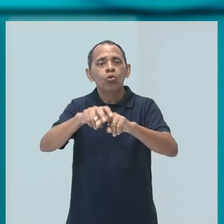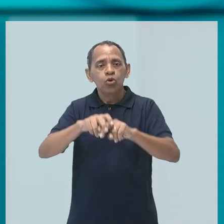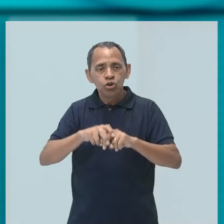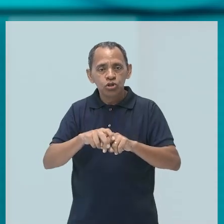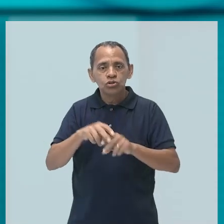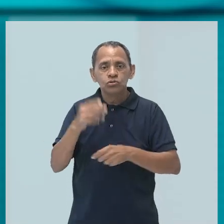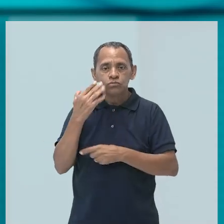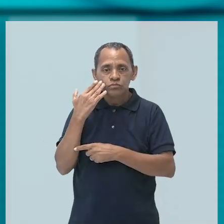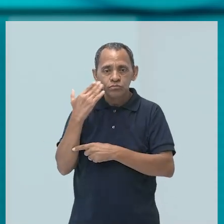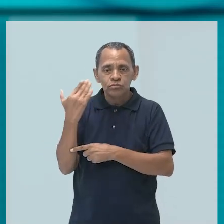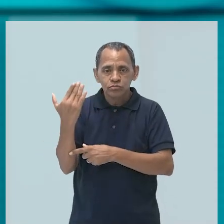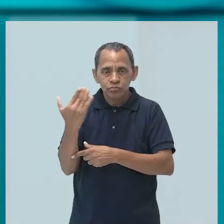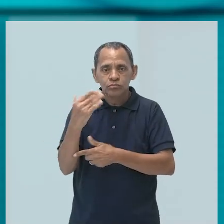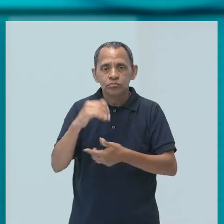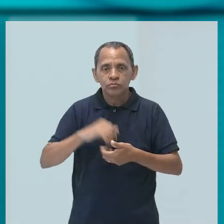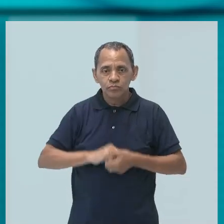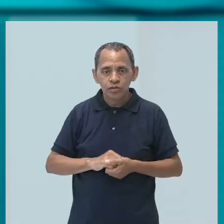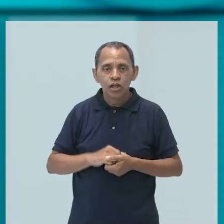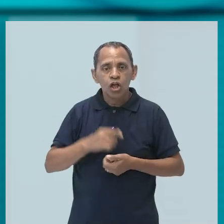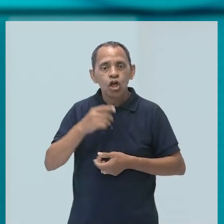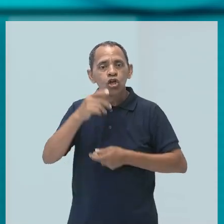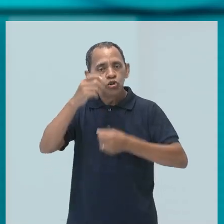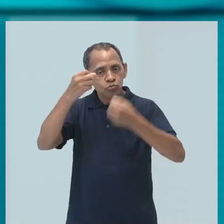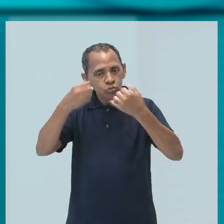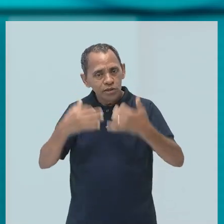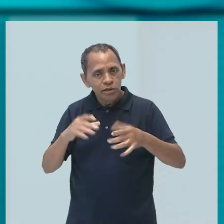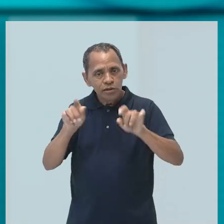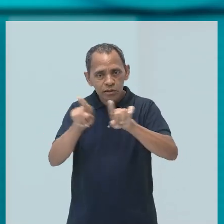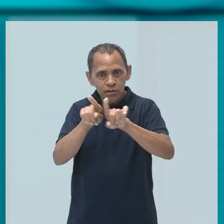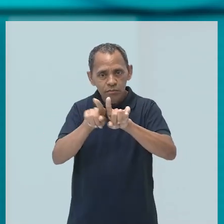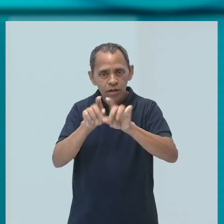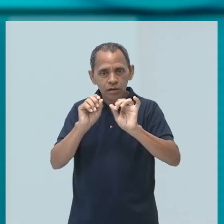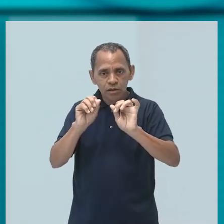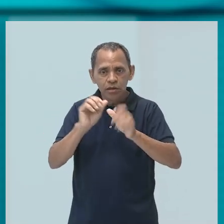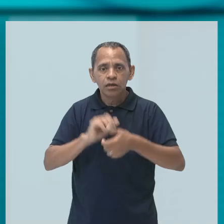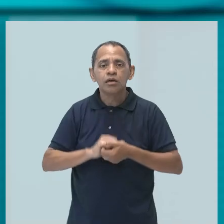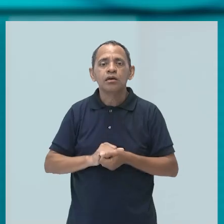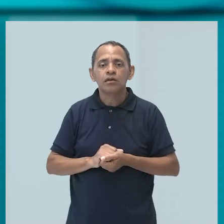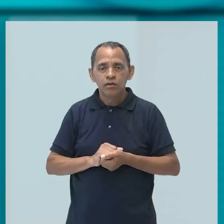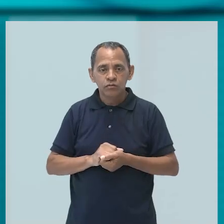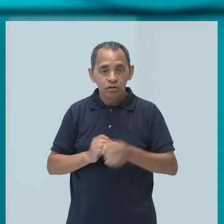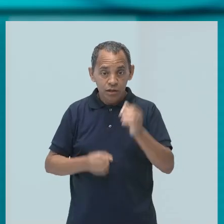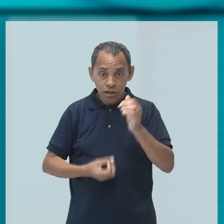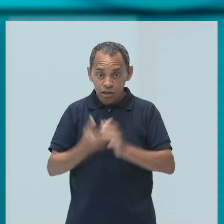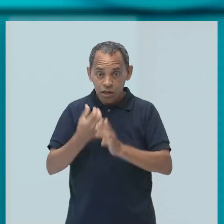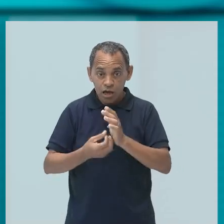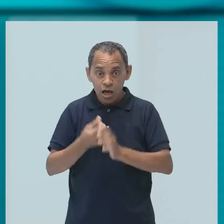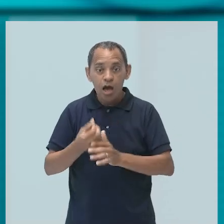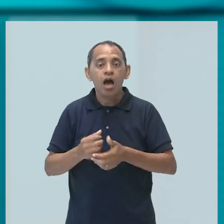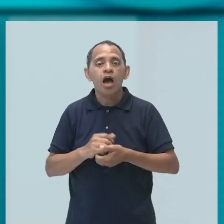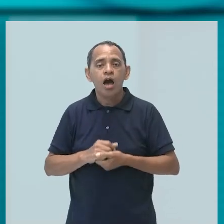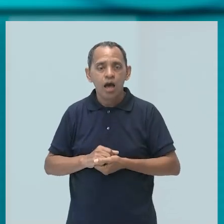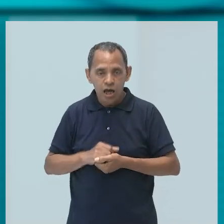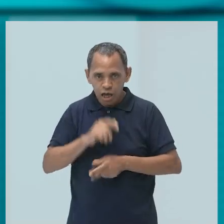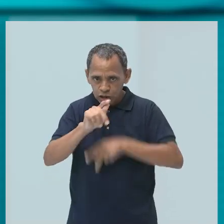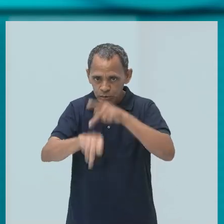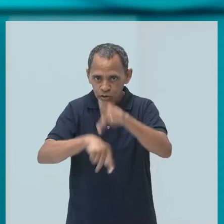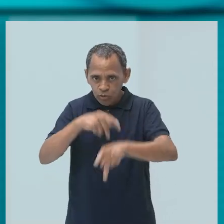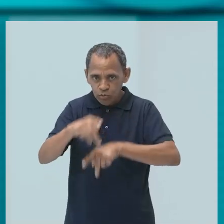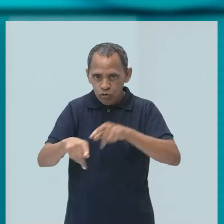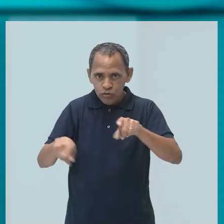peças publicitárias que falam sobre a questão ambiental e que foi justamente elaborada pelo poder público. Olhem